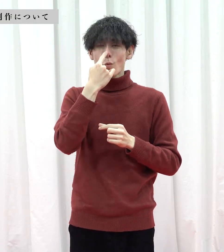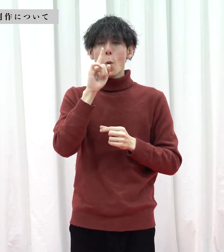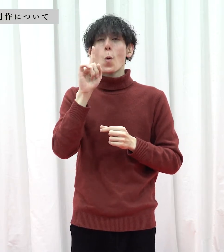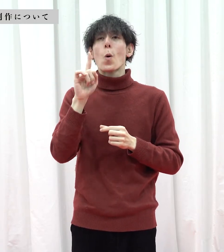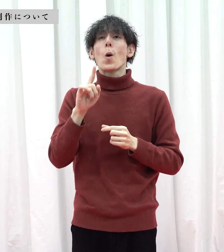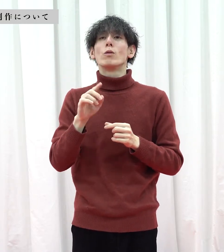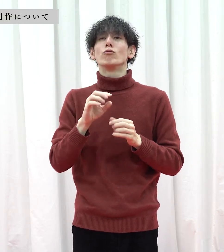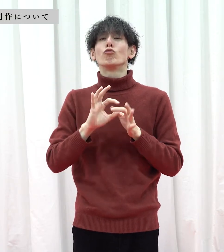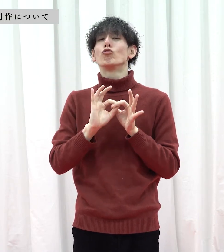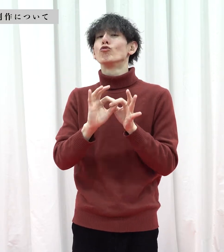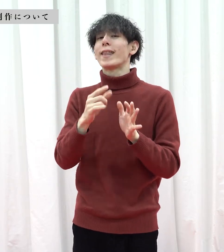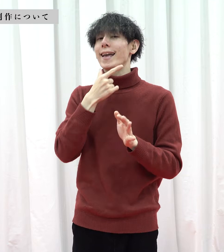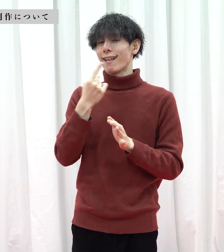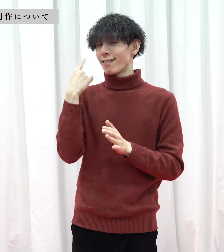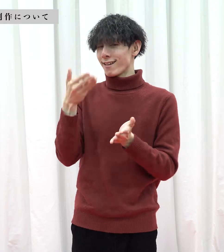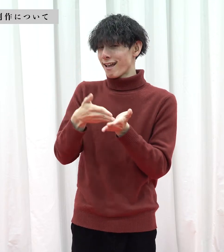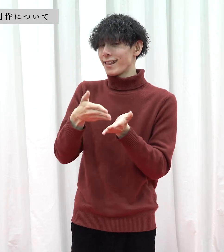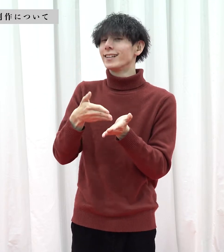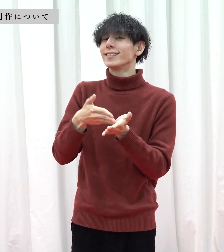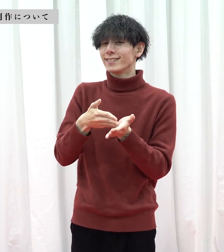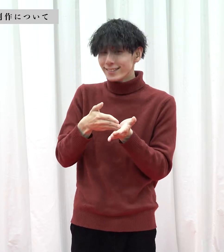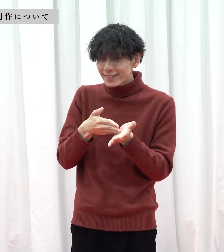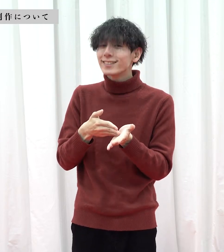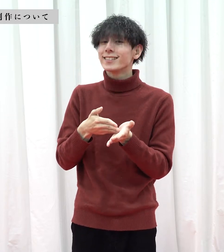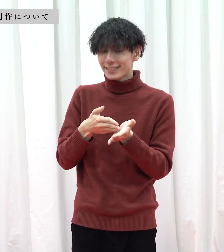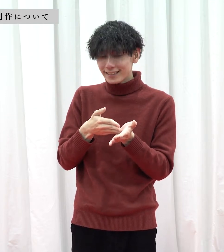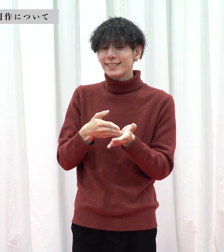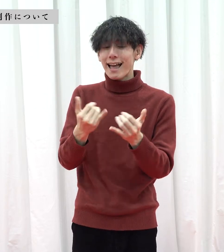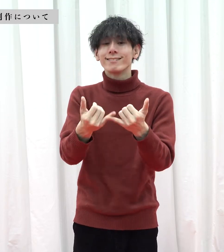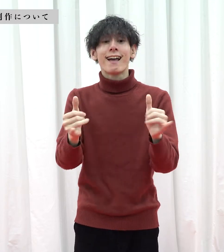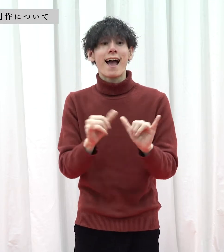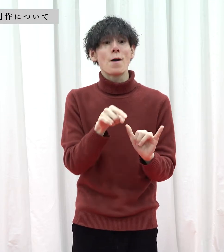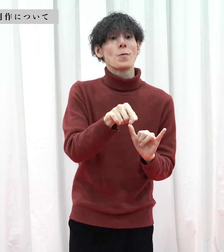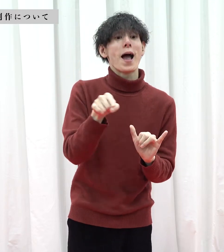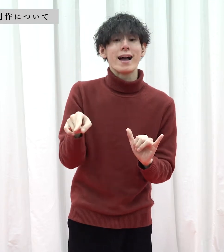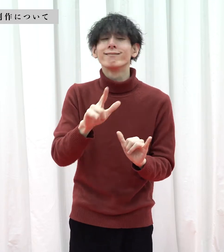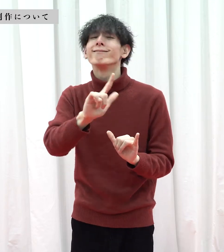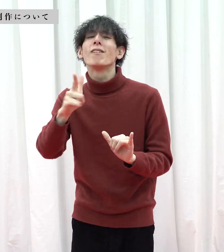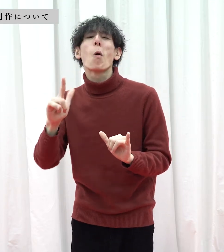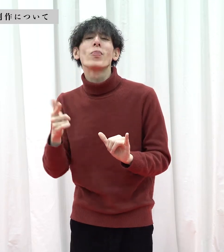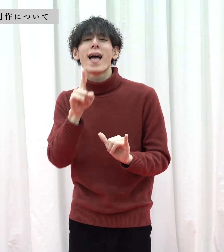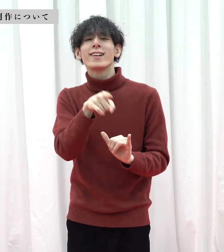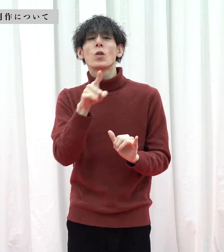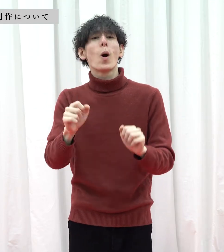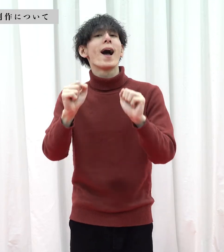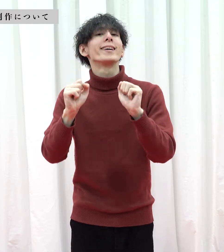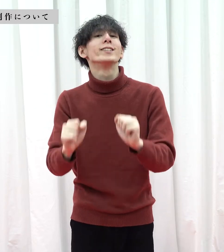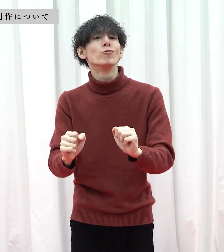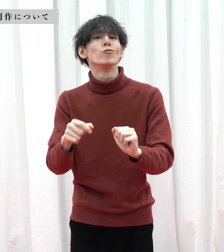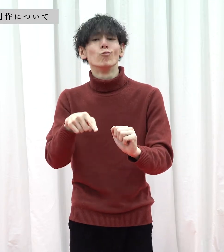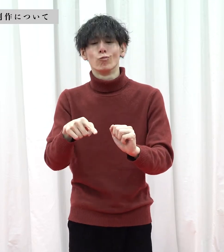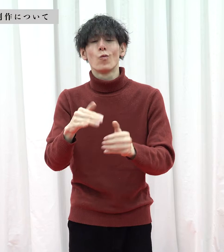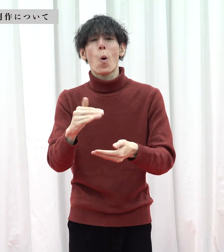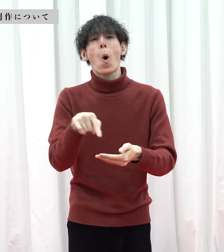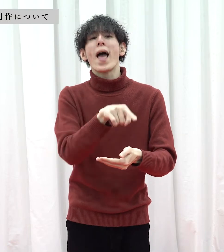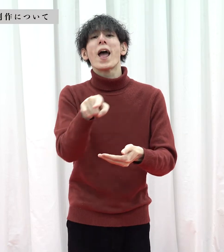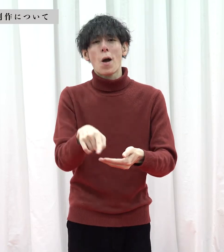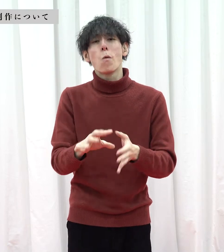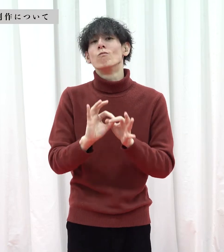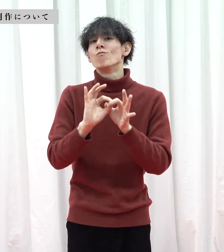そうですね、僕のさっき先ほどお話ししたような伝えたいこと、社会のいろんな人がいるよ、多様性があるよ